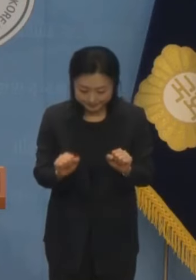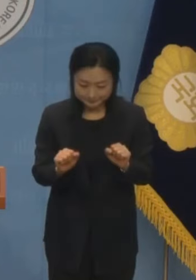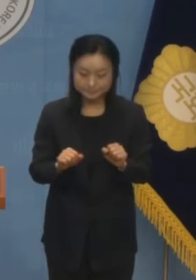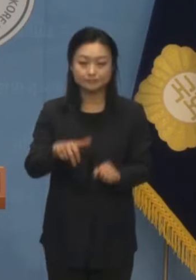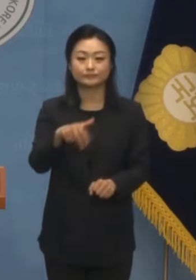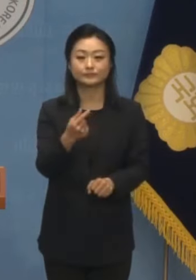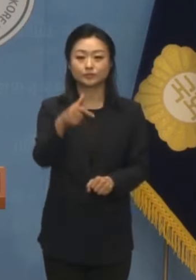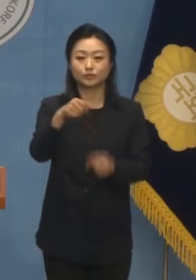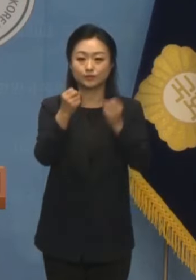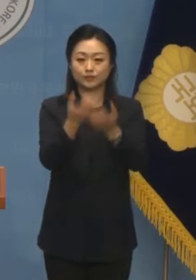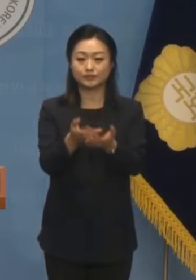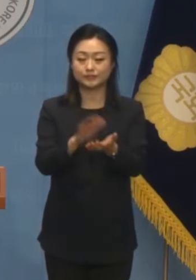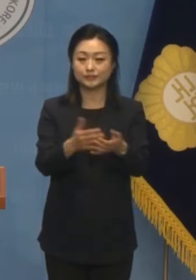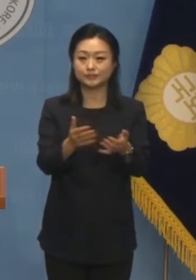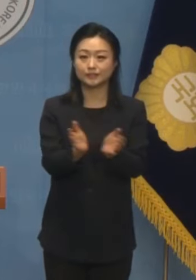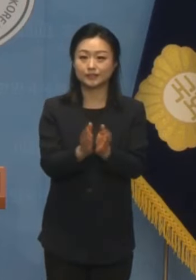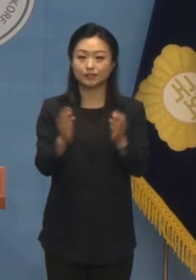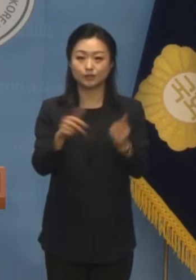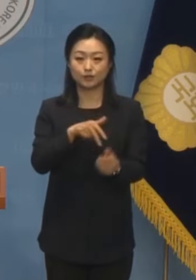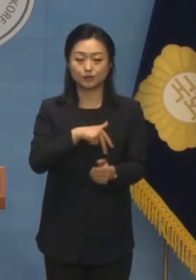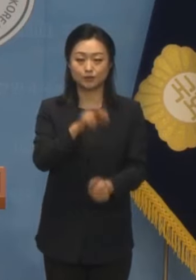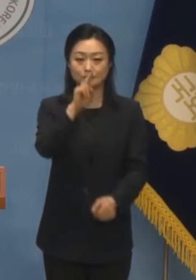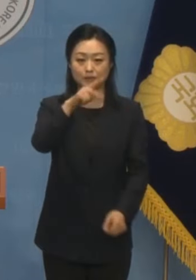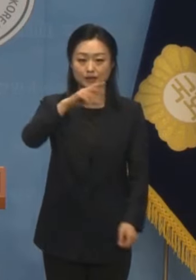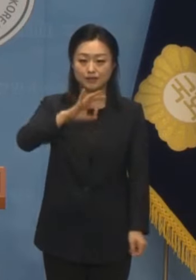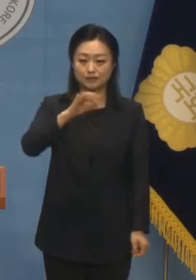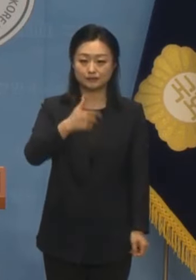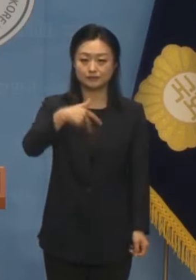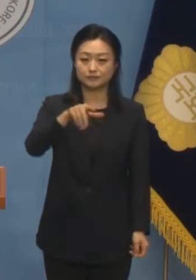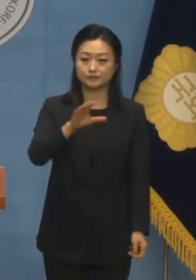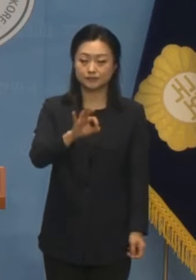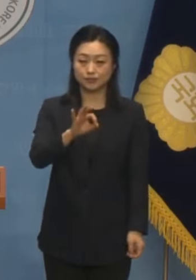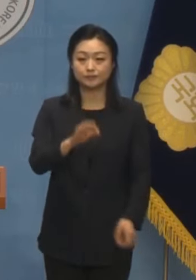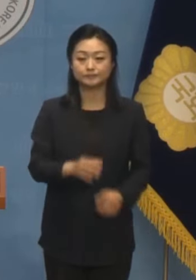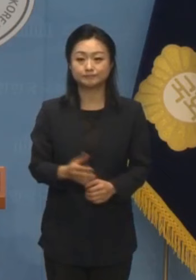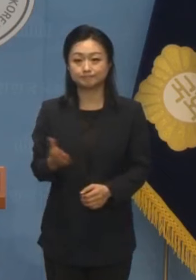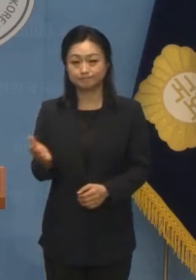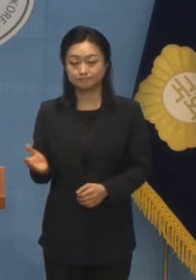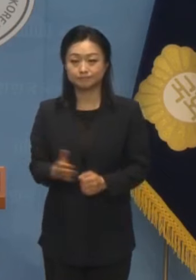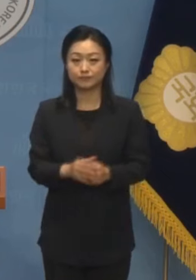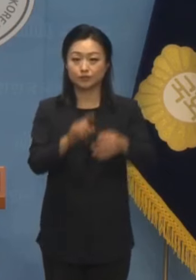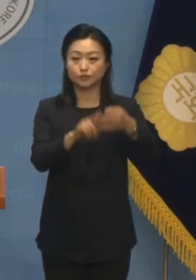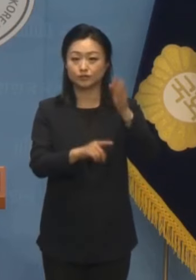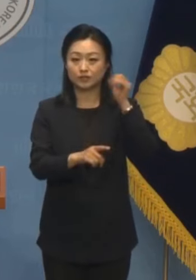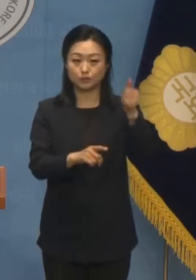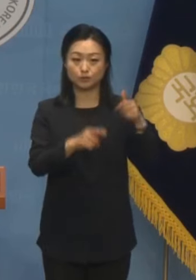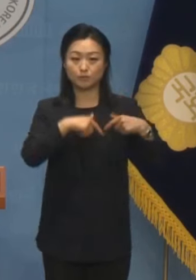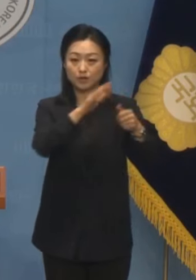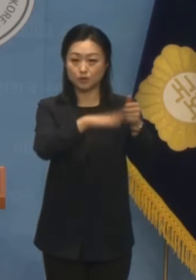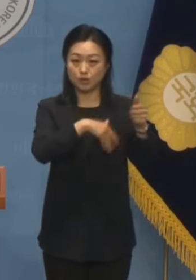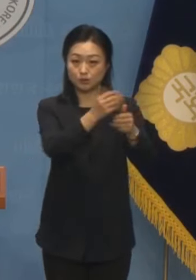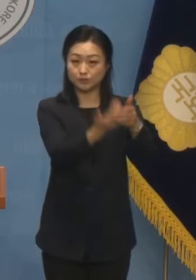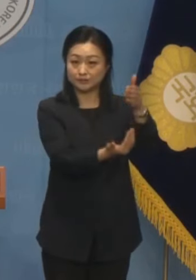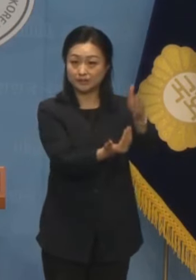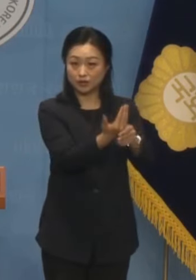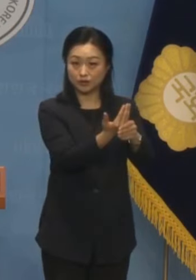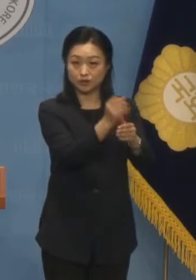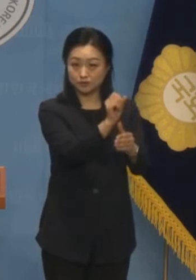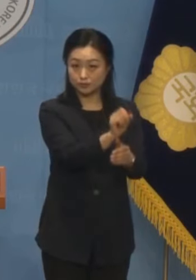안녕하십니까. 조국혁신당 국회의원 박은정입니다. 윤석열 대통령의 명예훼손 사건 수사를 위하여